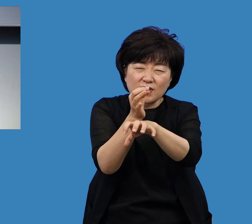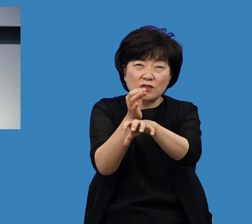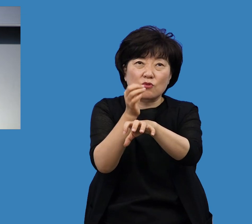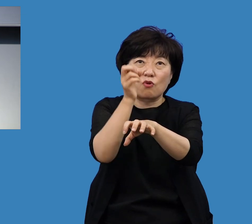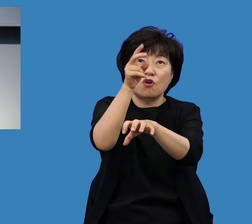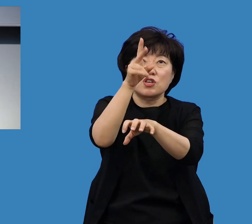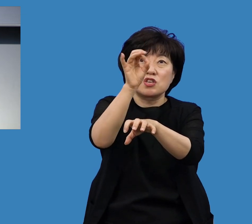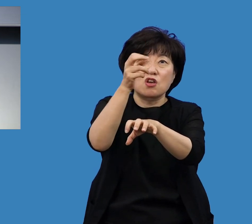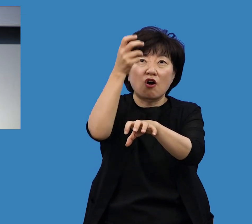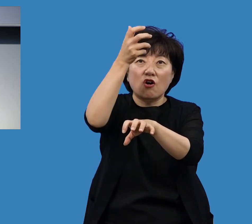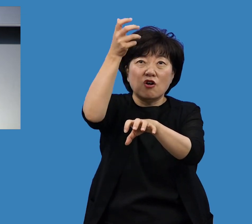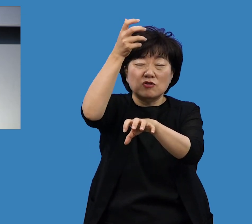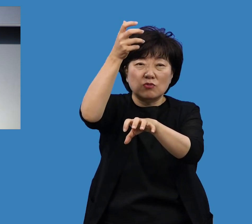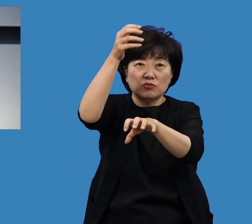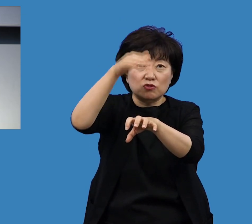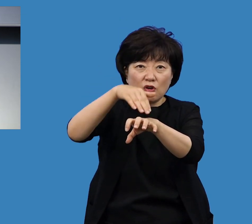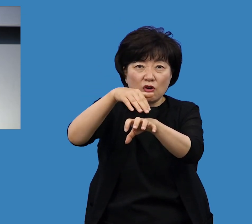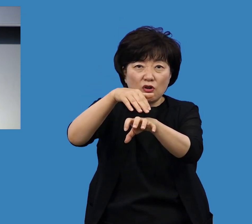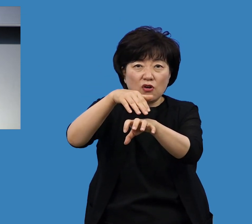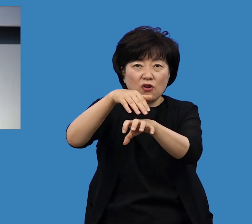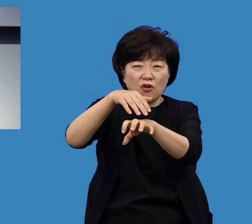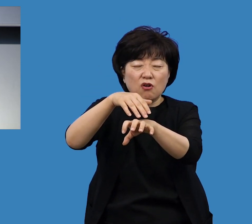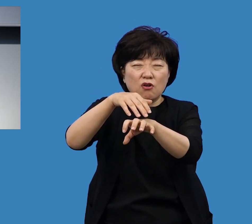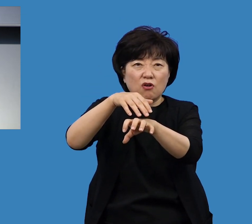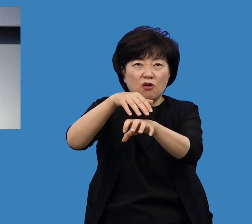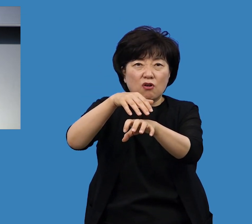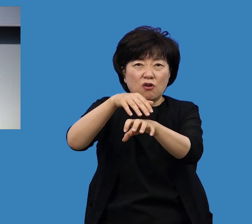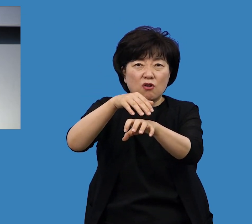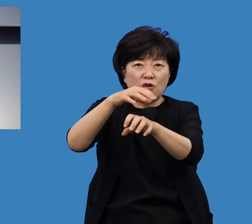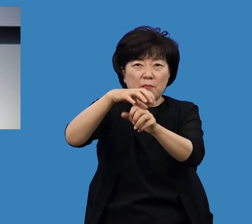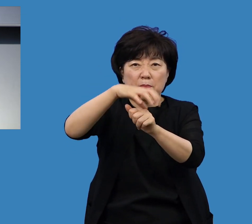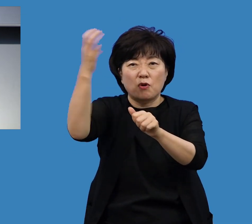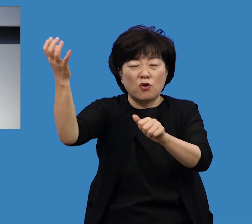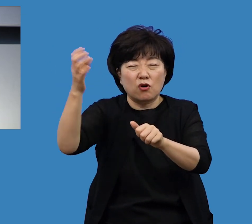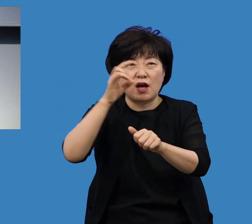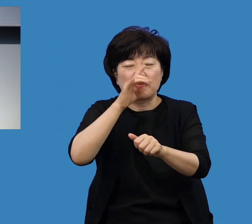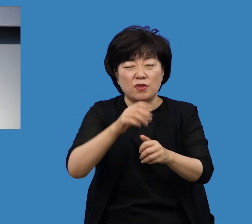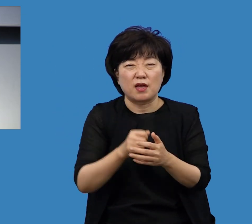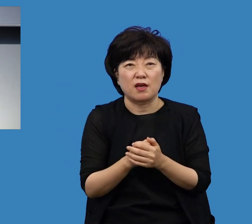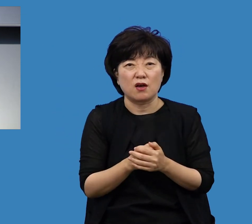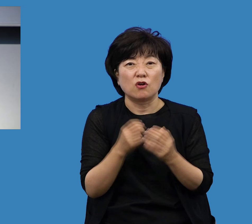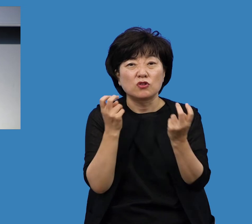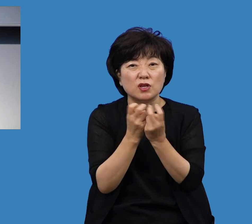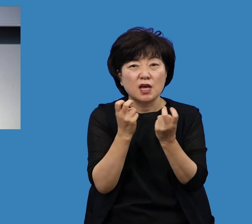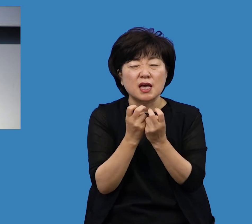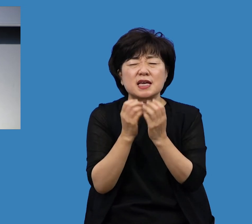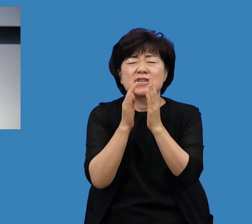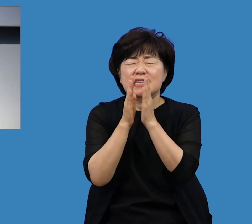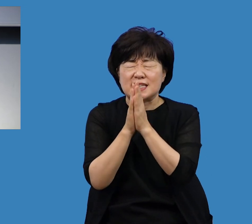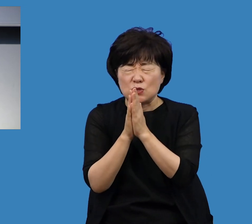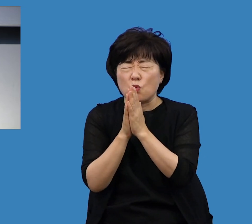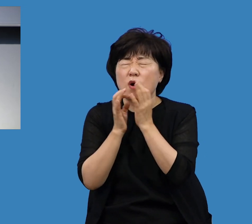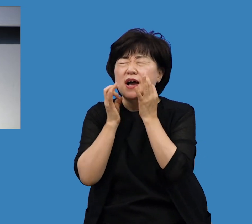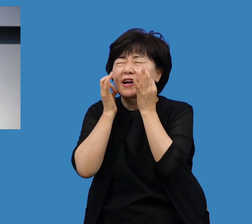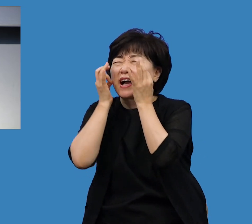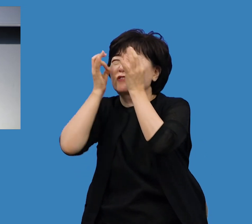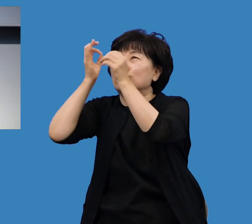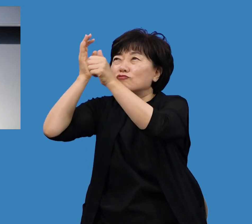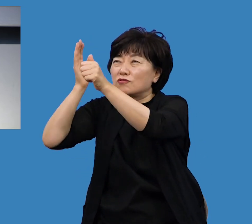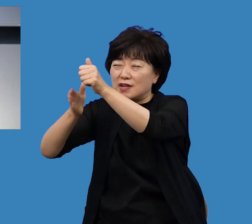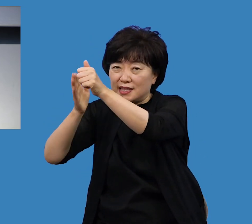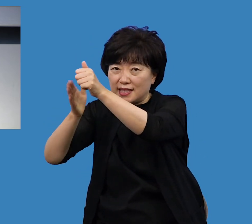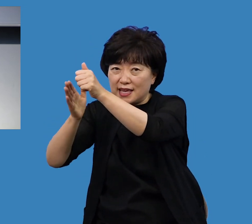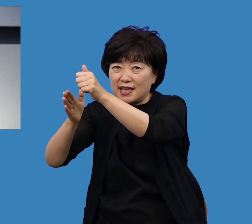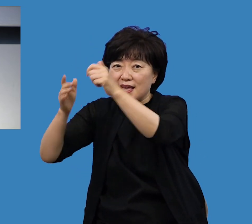수가 없단 말이에요. 그래서 어떻게 하라 그러셨냐면 기도와 간구를 하되